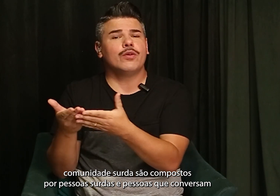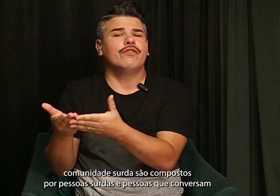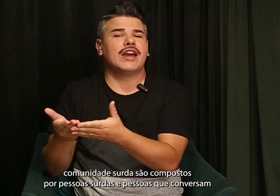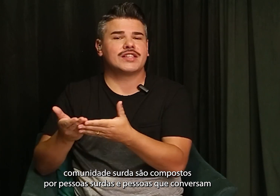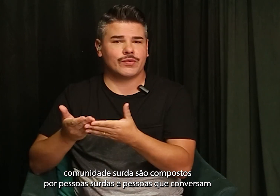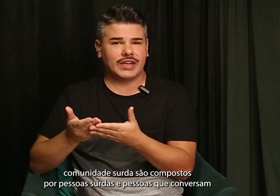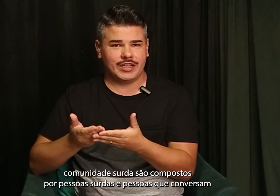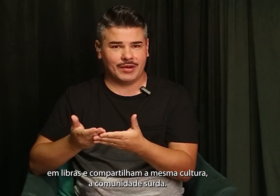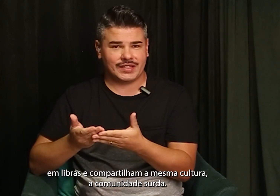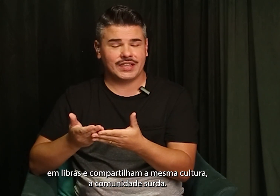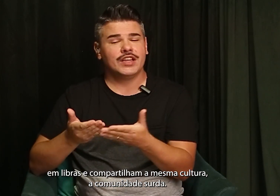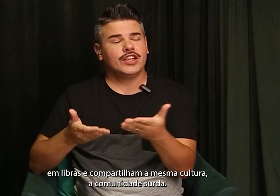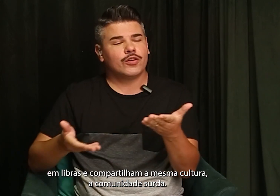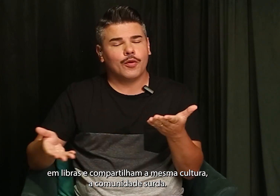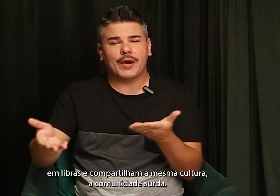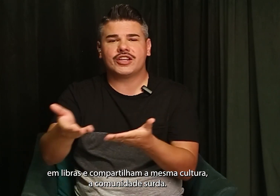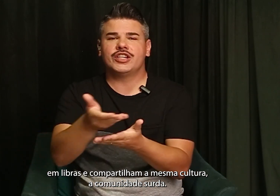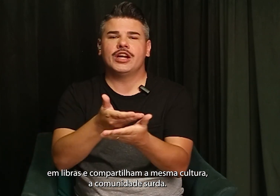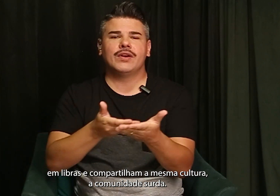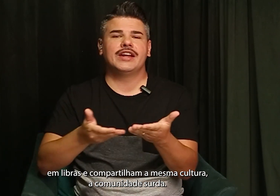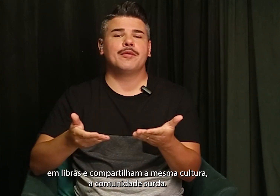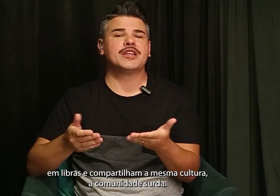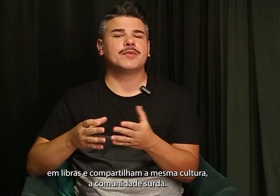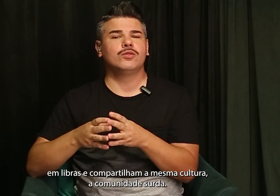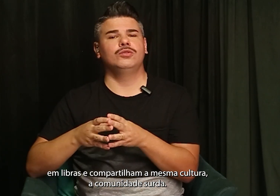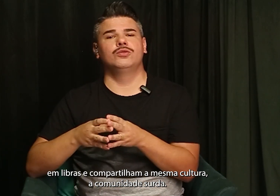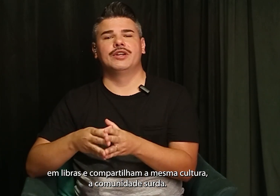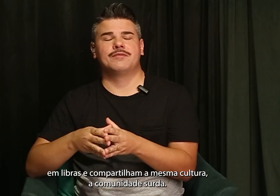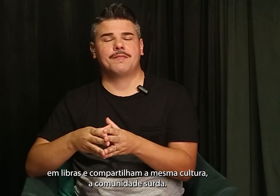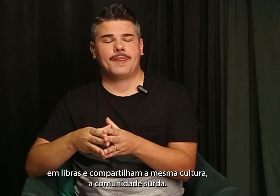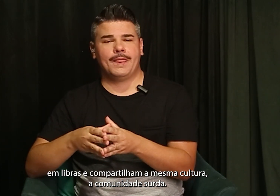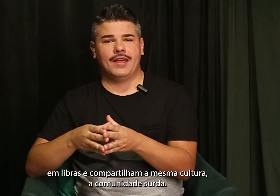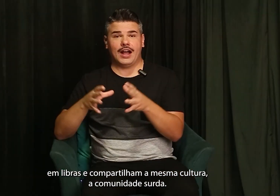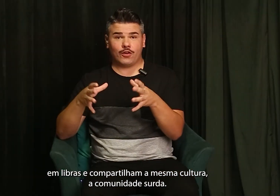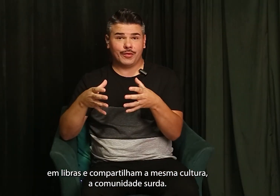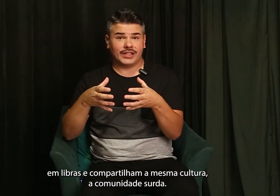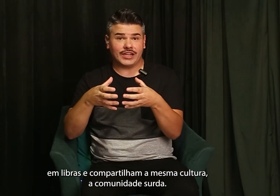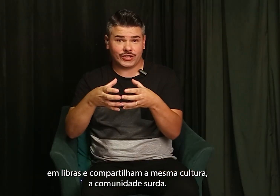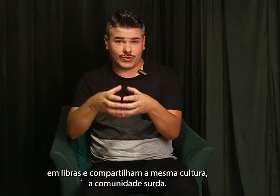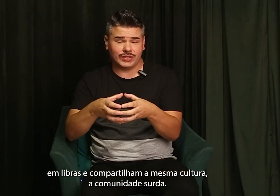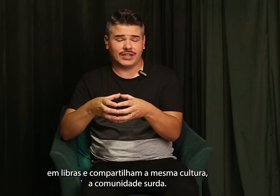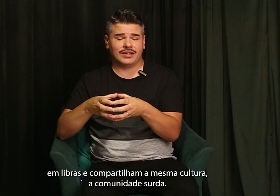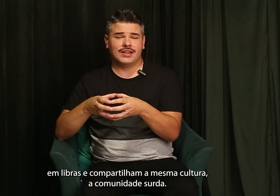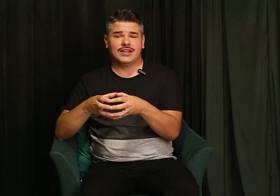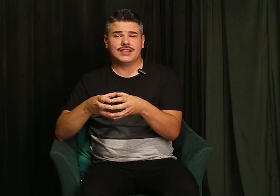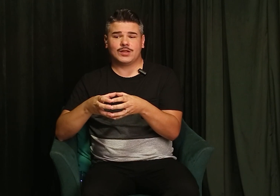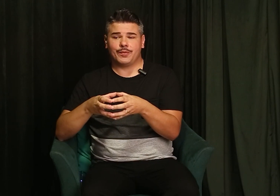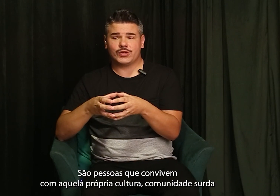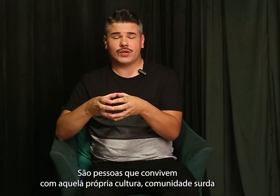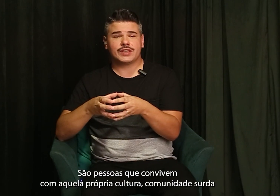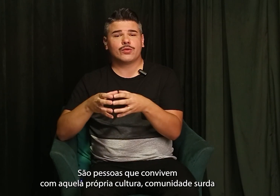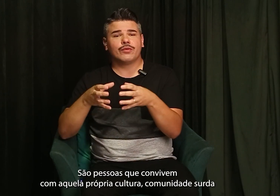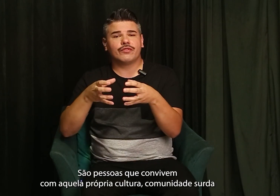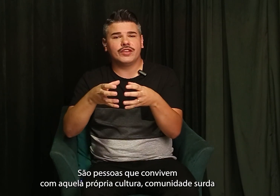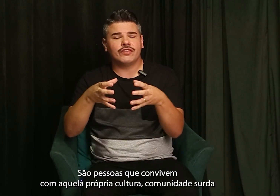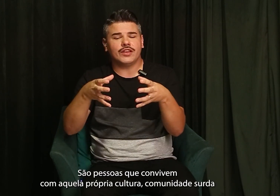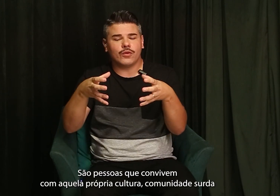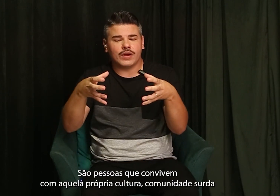que conversam em Libras e compartilham ali a mesma cultura. A comunidade surda são pessoas que convivem